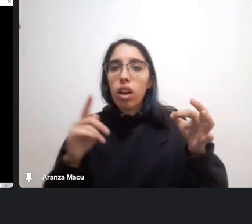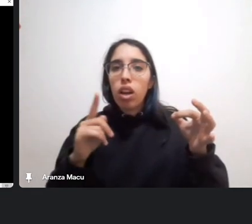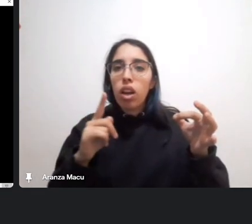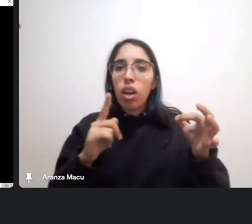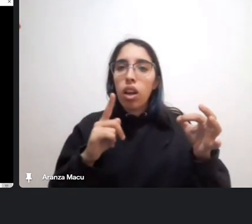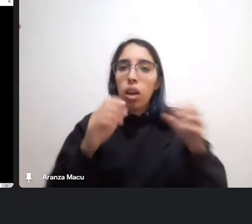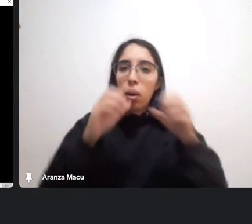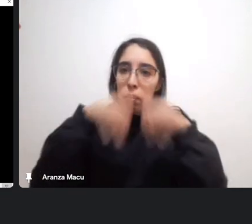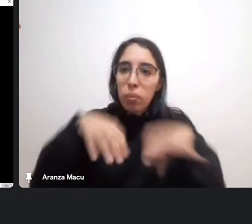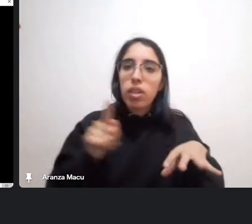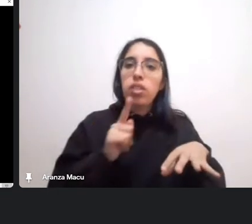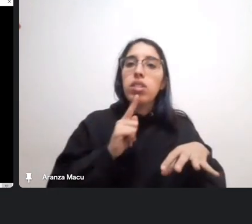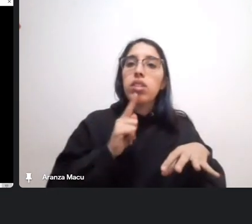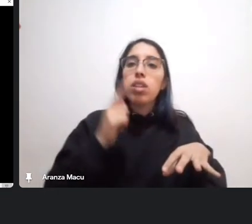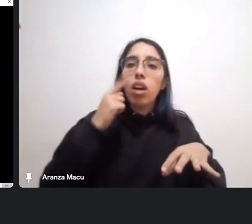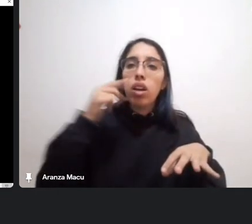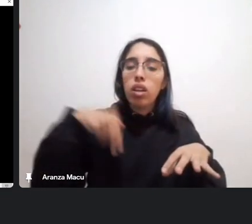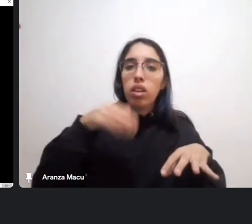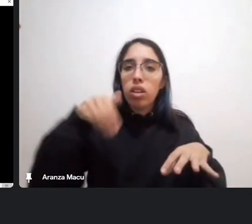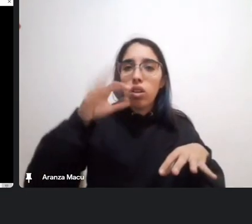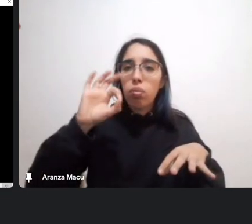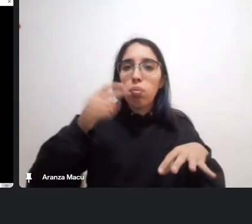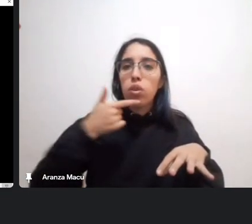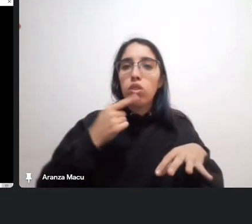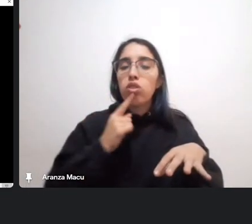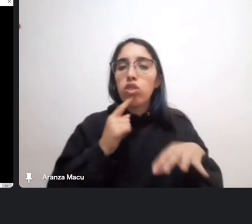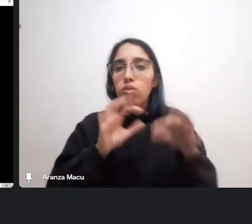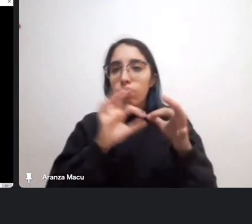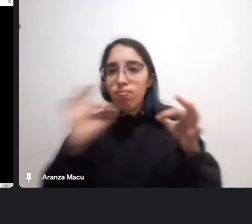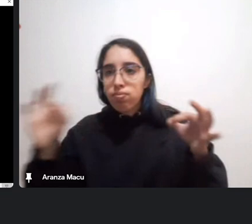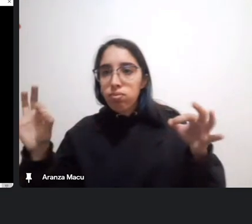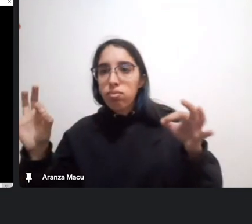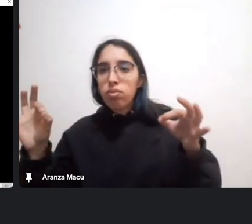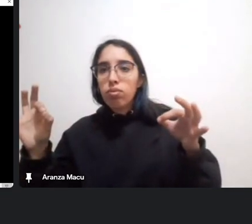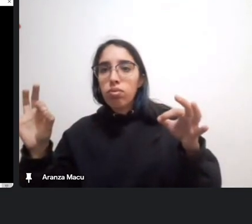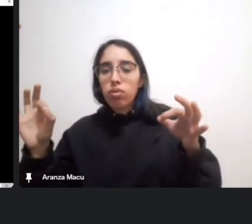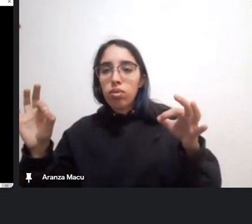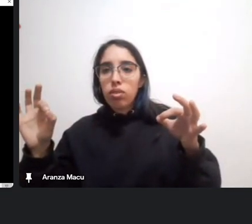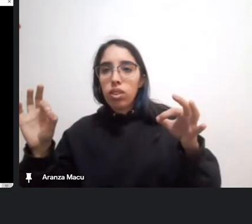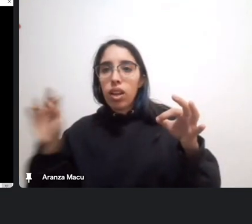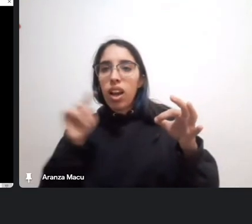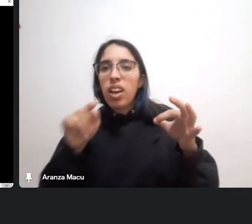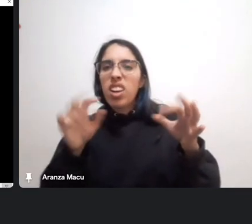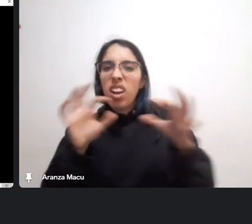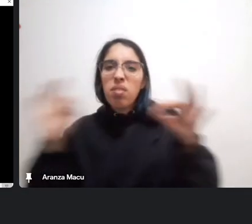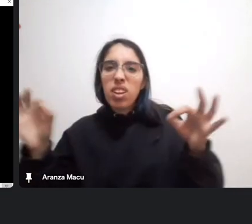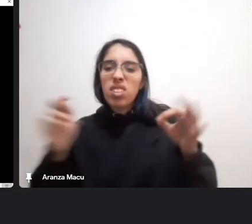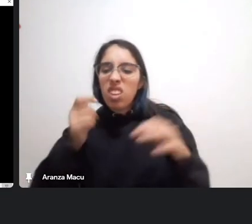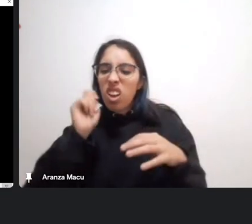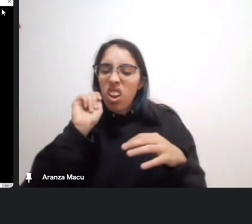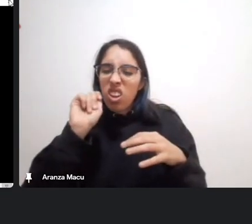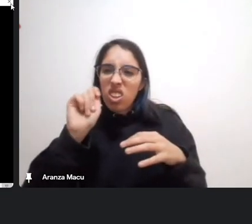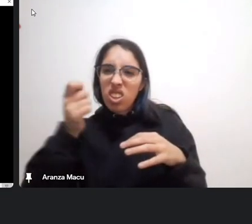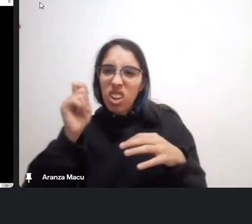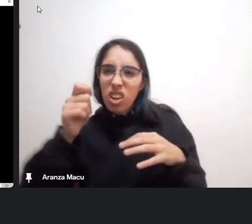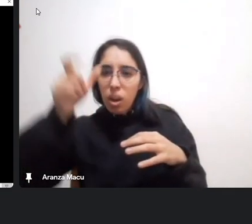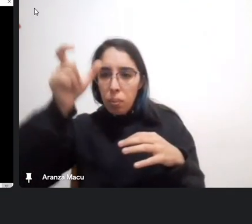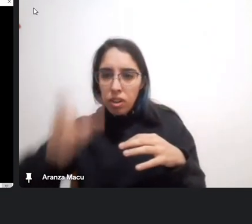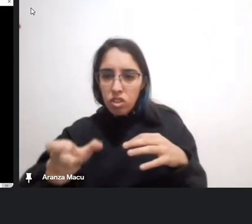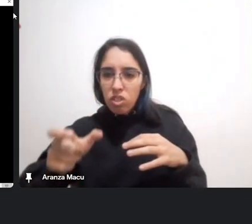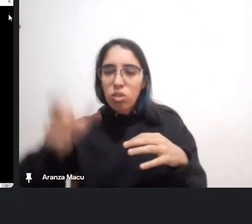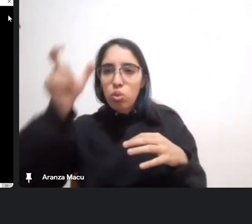Fue hecho o se hizo, pero no decimos quién lo hizo. Was done. ¿De qué manera se